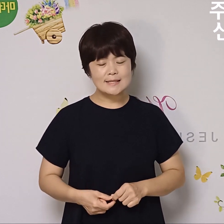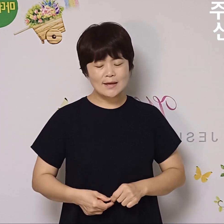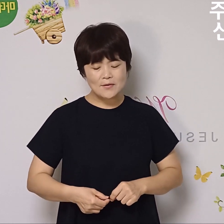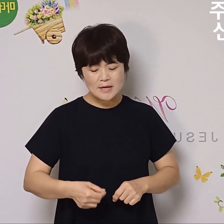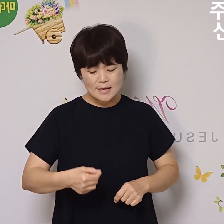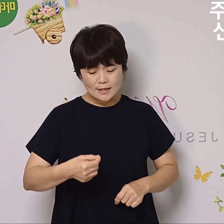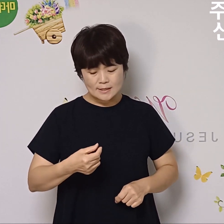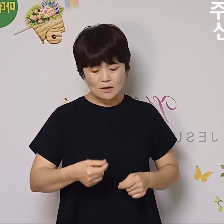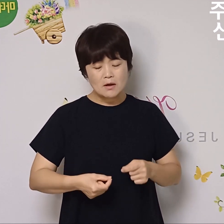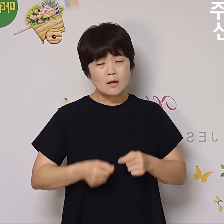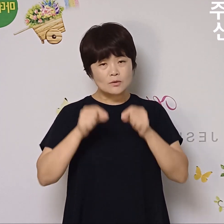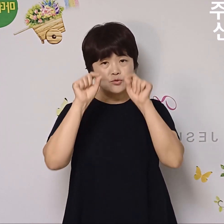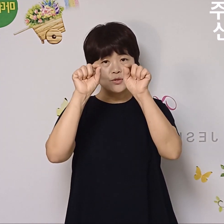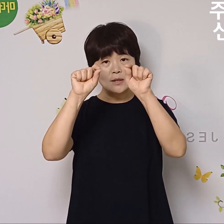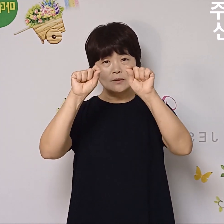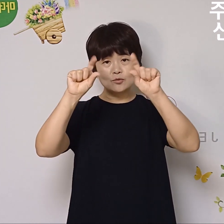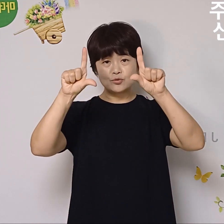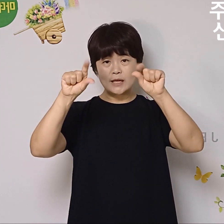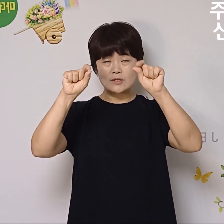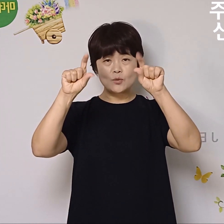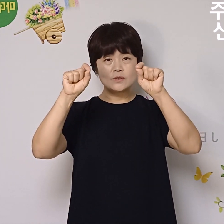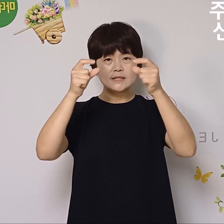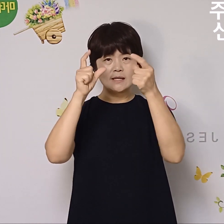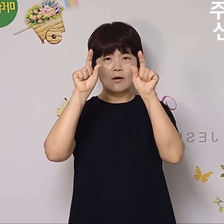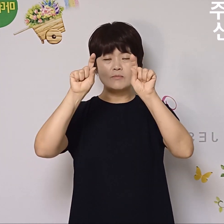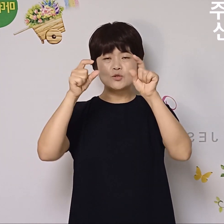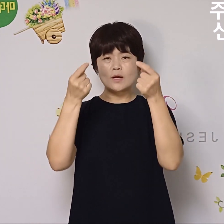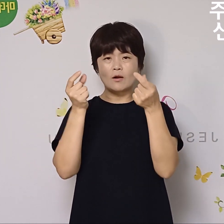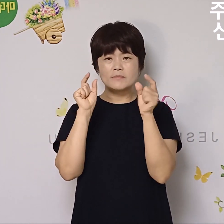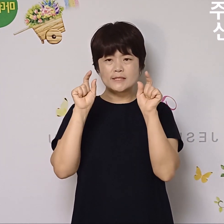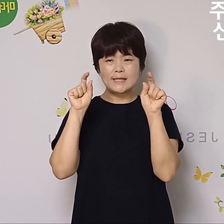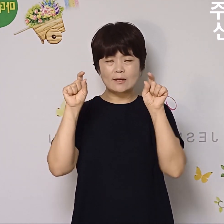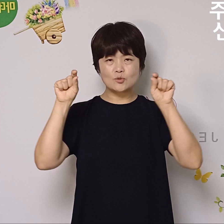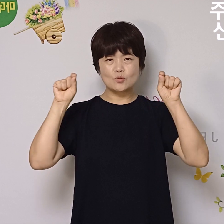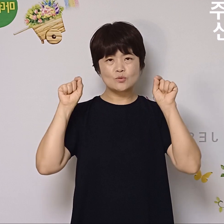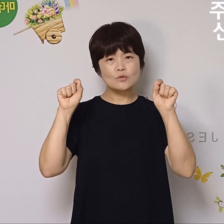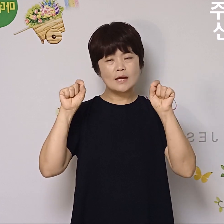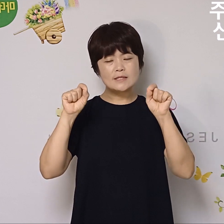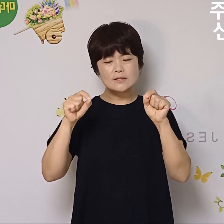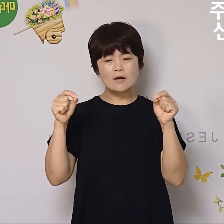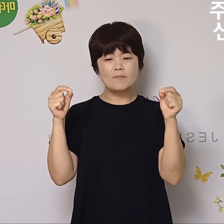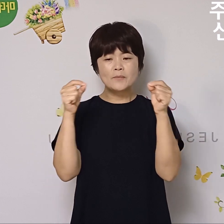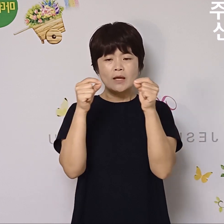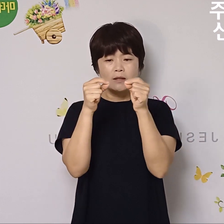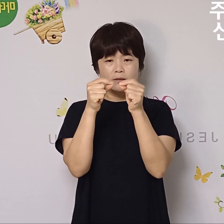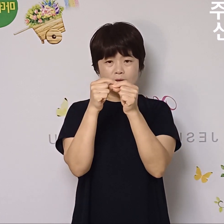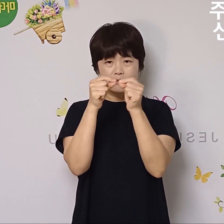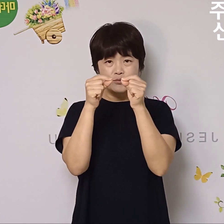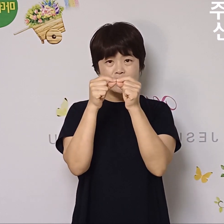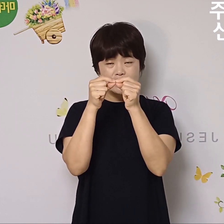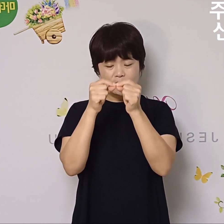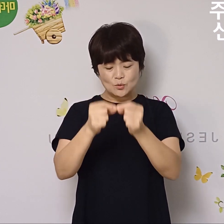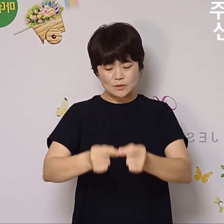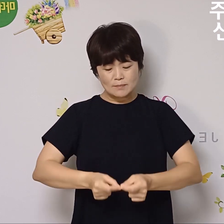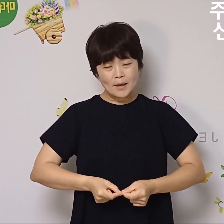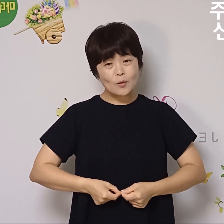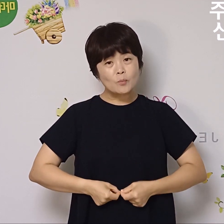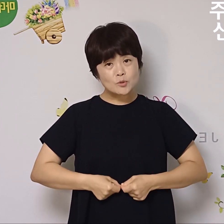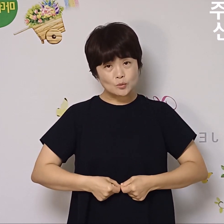하잖아요. 그래서 두 개의 손을 엄지와 검지를 양쪽으로 손을 하셔서 붙이신 손을 배꼽